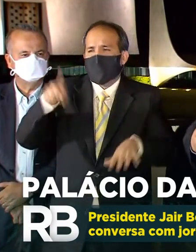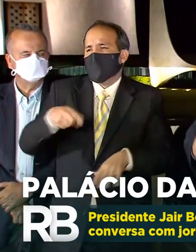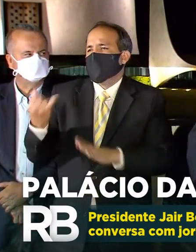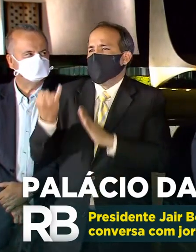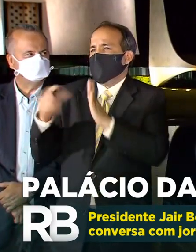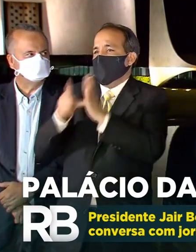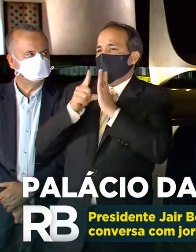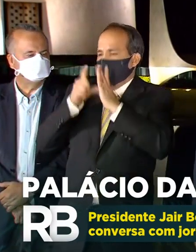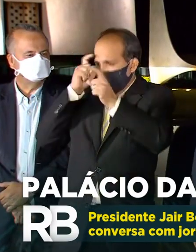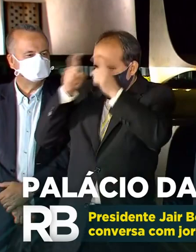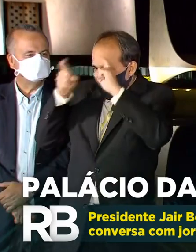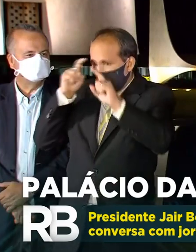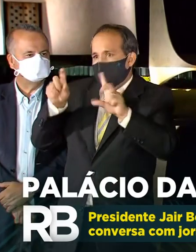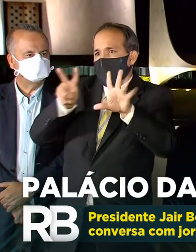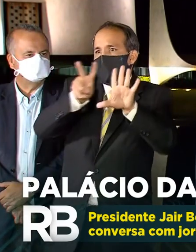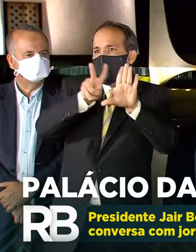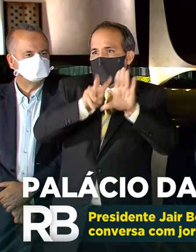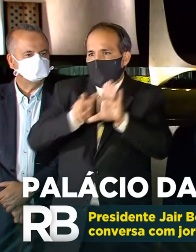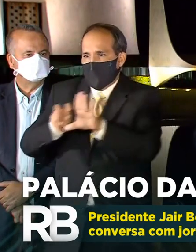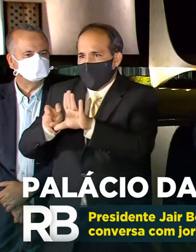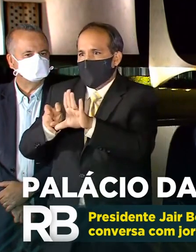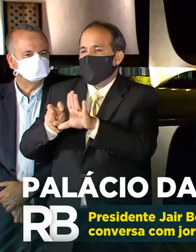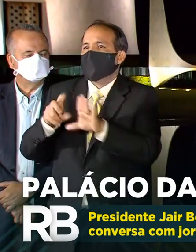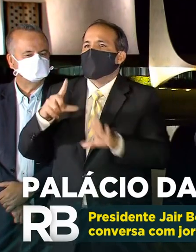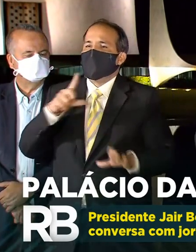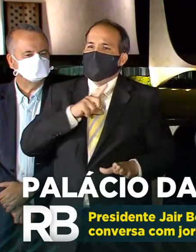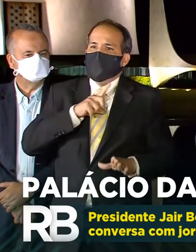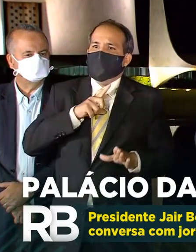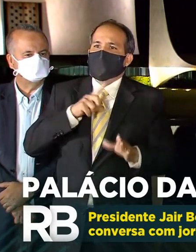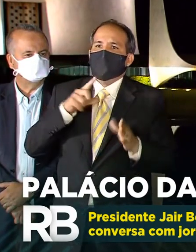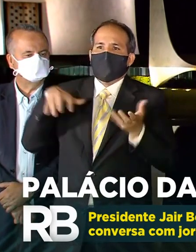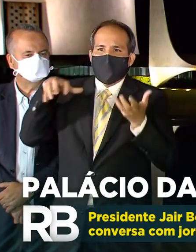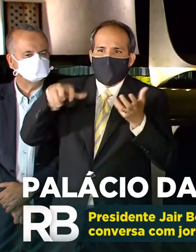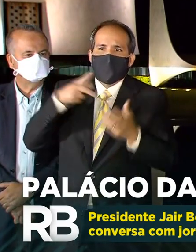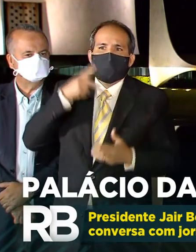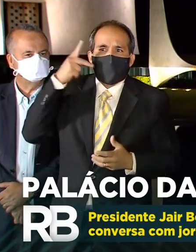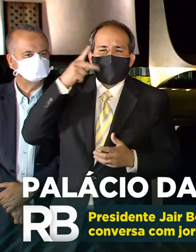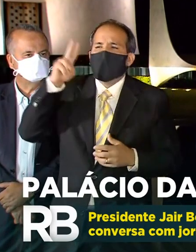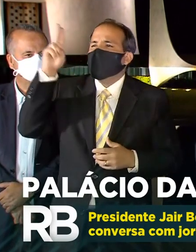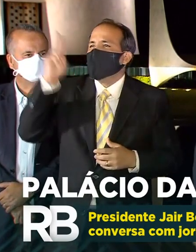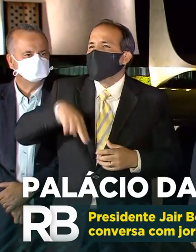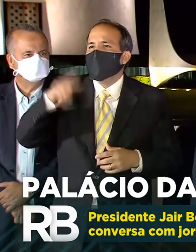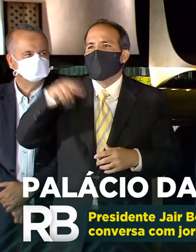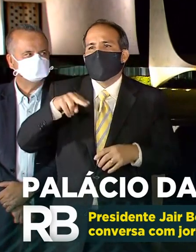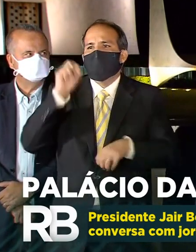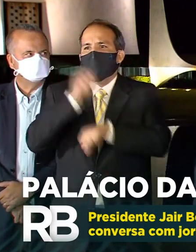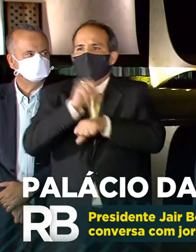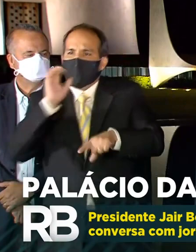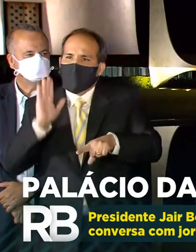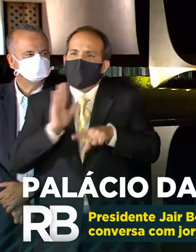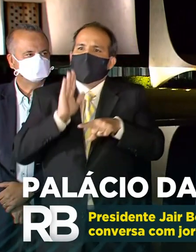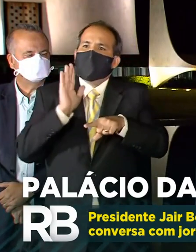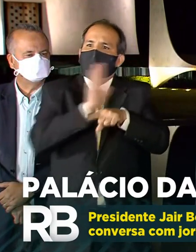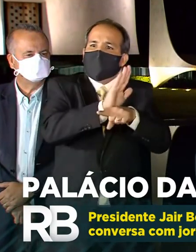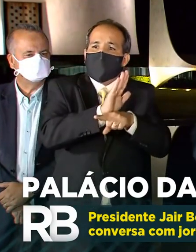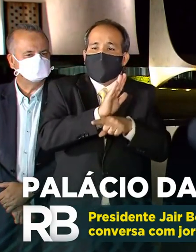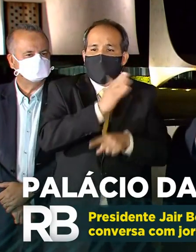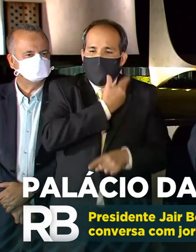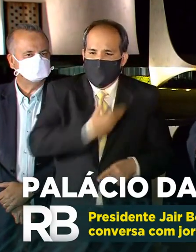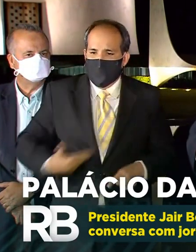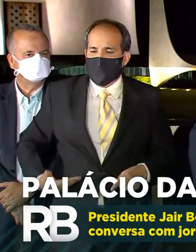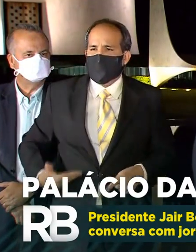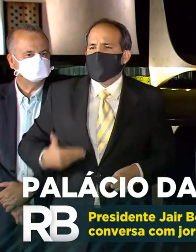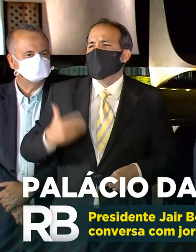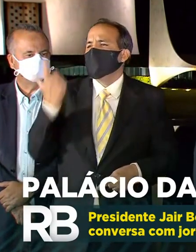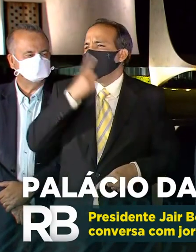registro que o Parlamento, o Congresso brasileiro nunca faltou ao governo. A gente conseguiu avançar